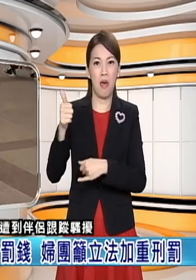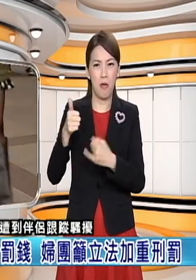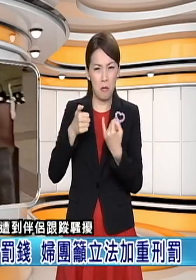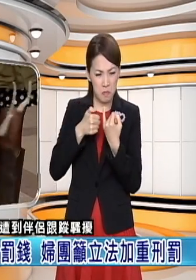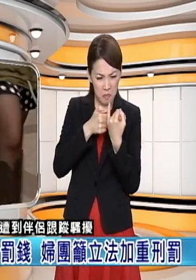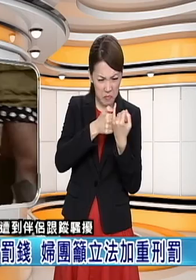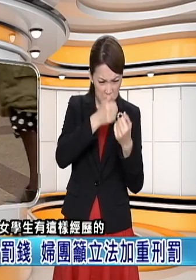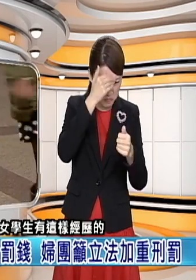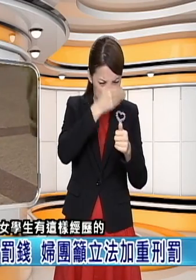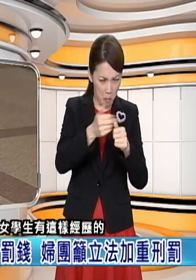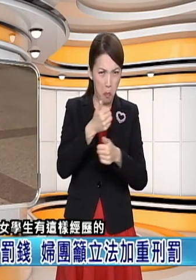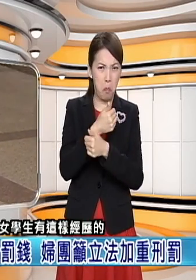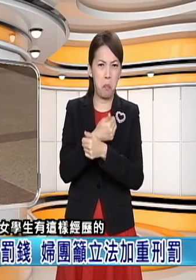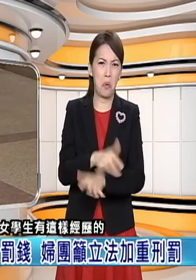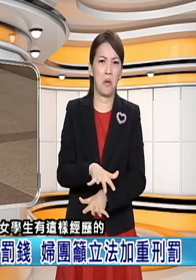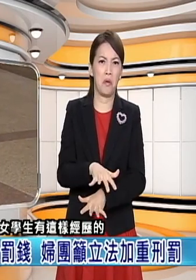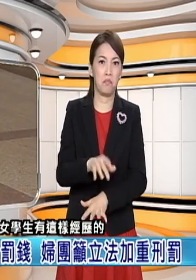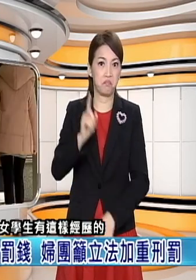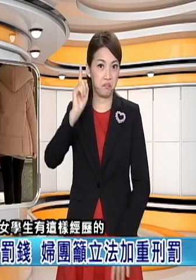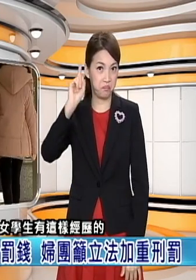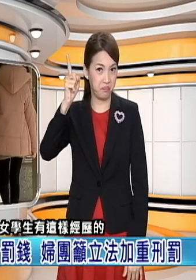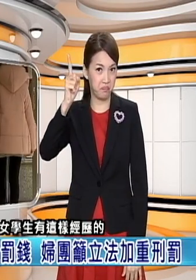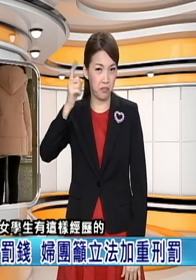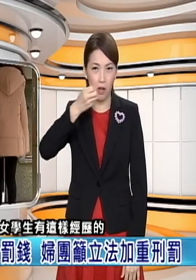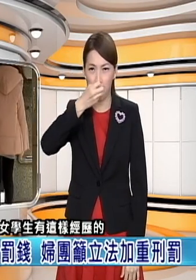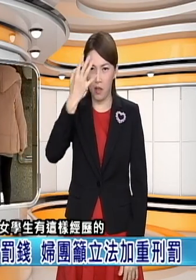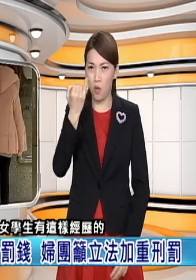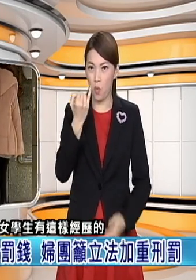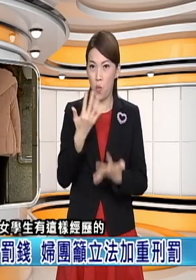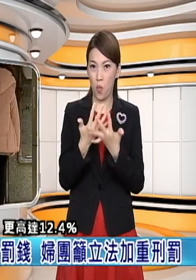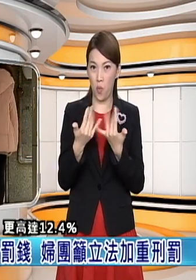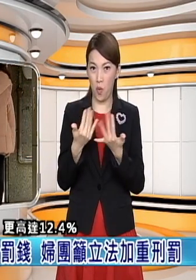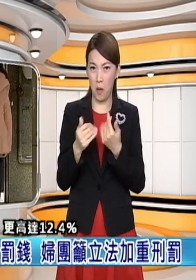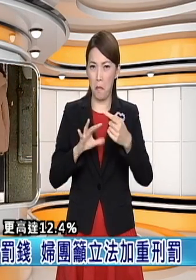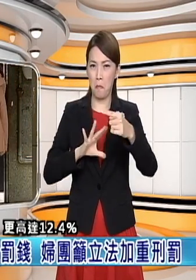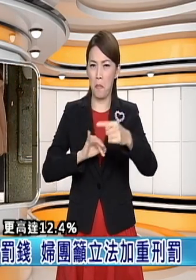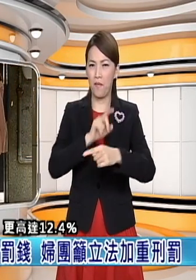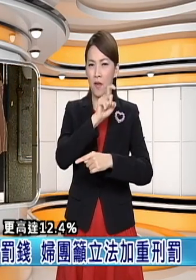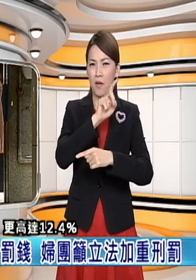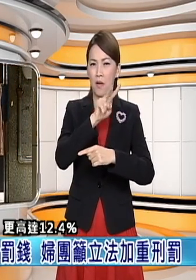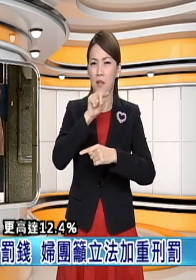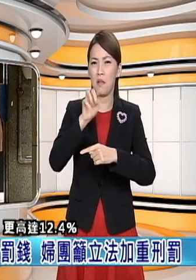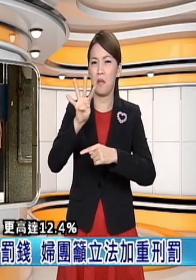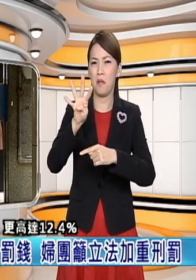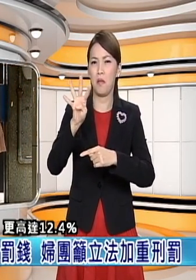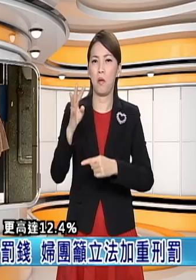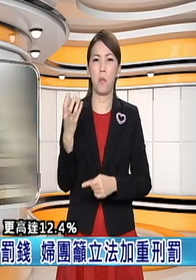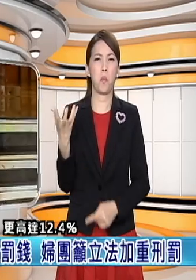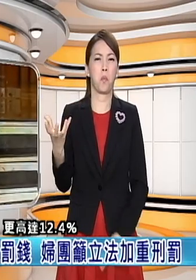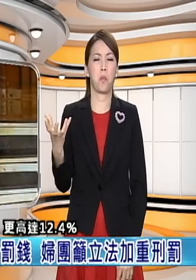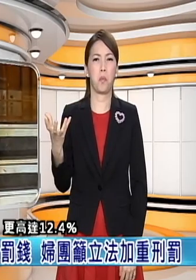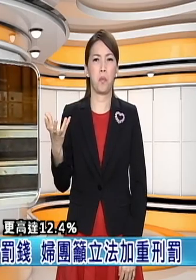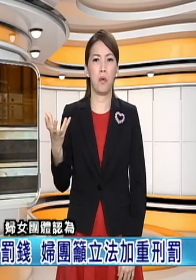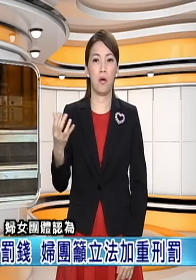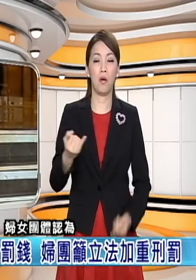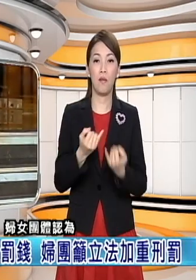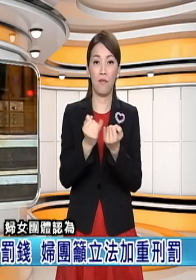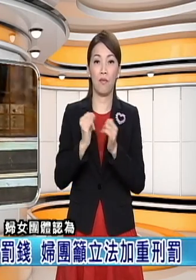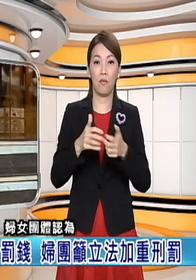扰。年轻女学生有这样经历的更高达了 12.4%。 妇女团体